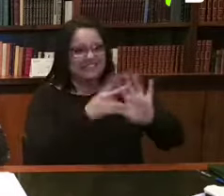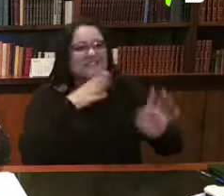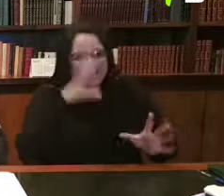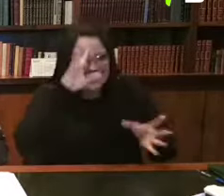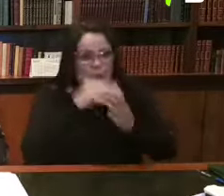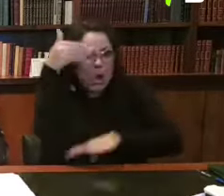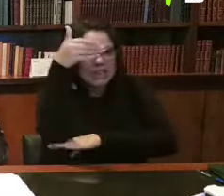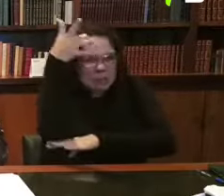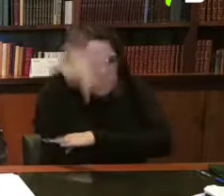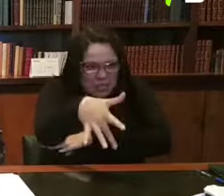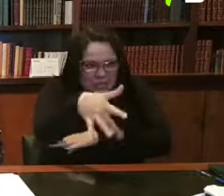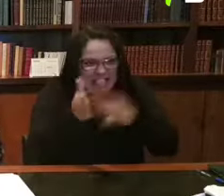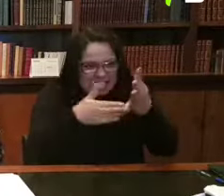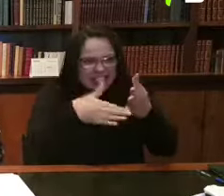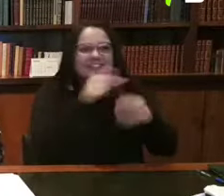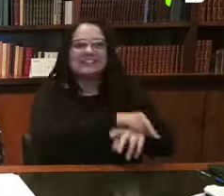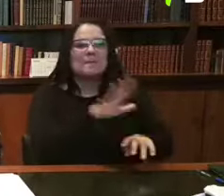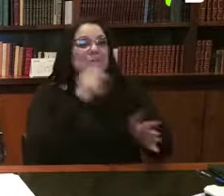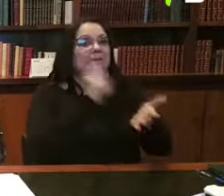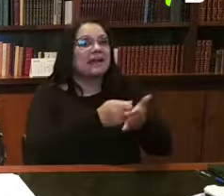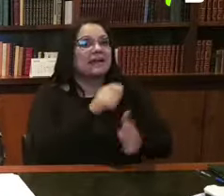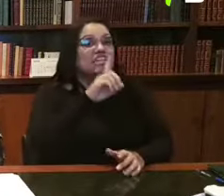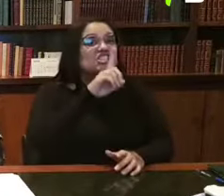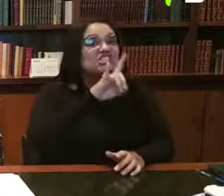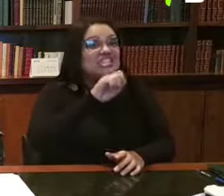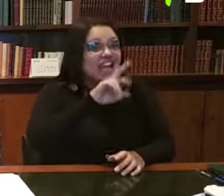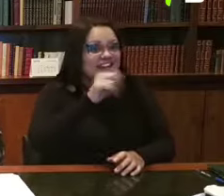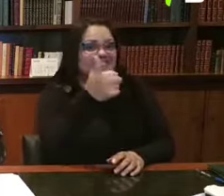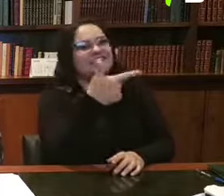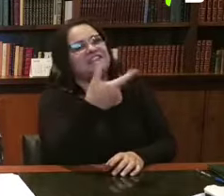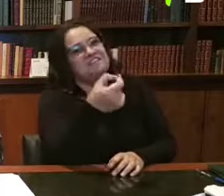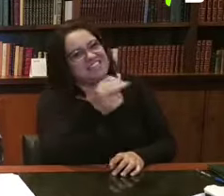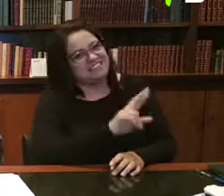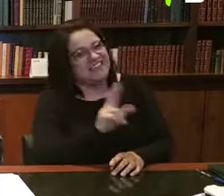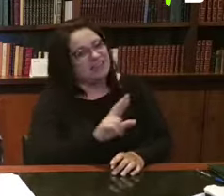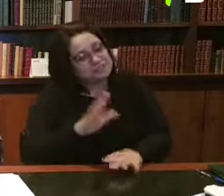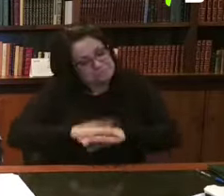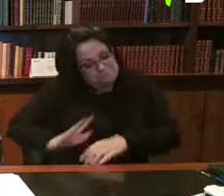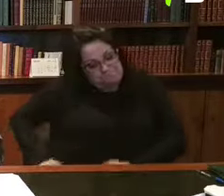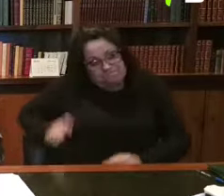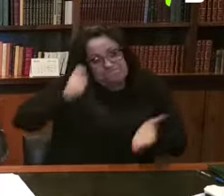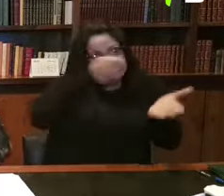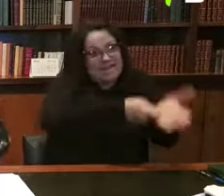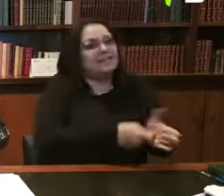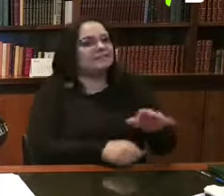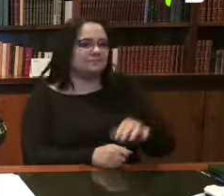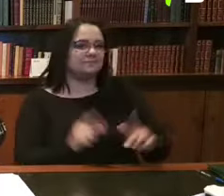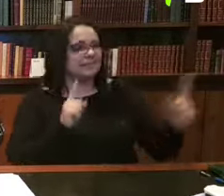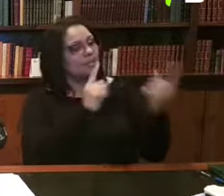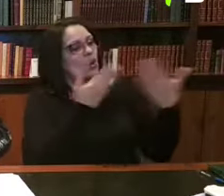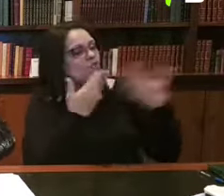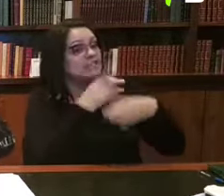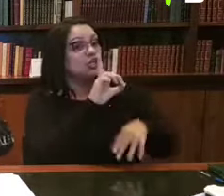gente costuma falar na brincadeira e a diárias ligação r$120 a gente pagava do bolso da gente né